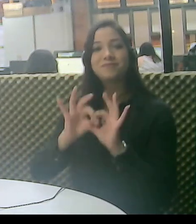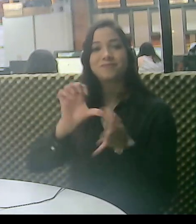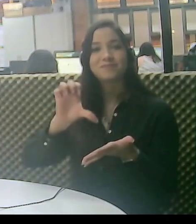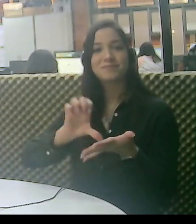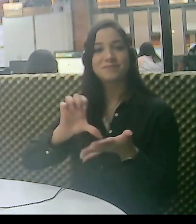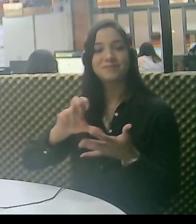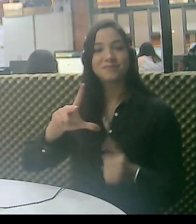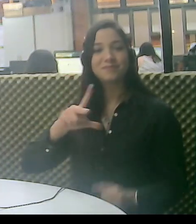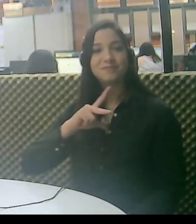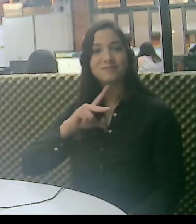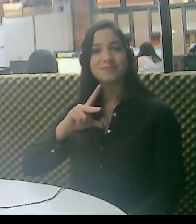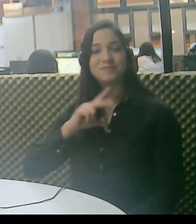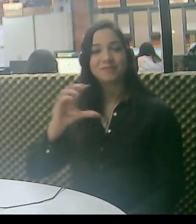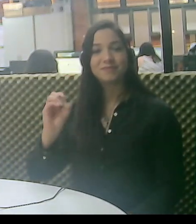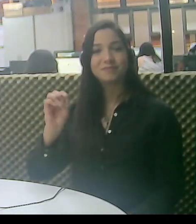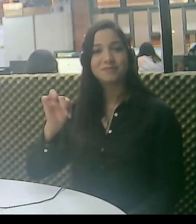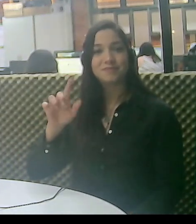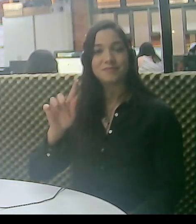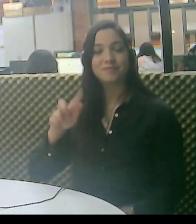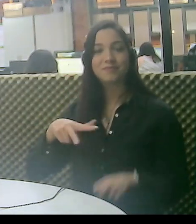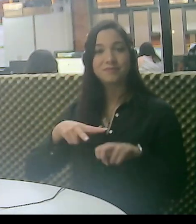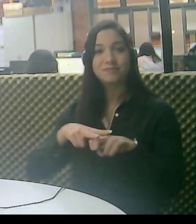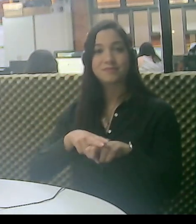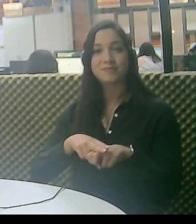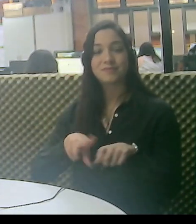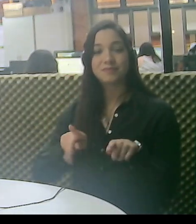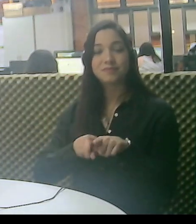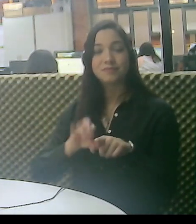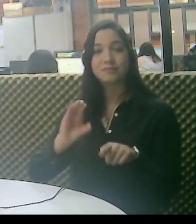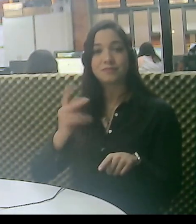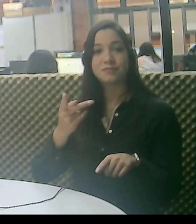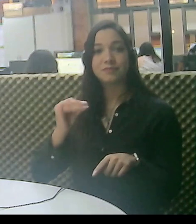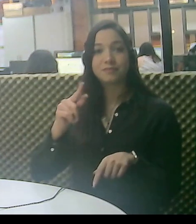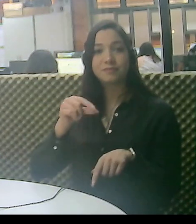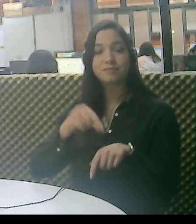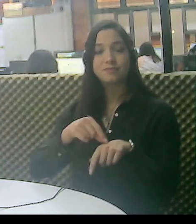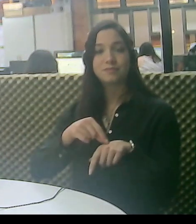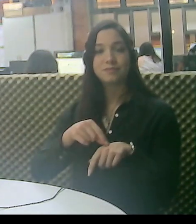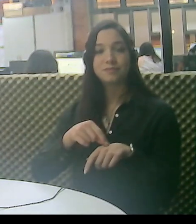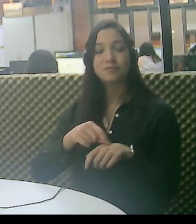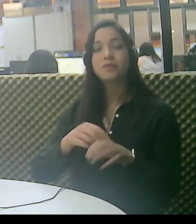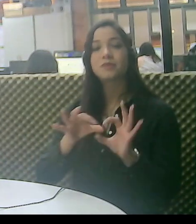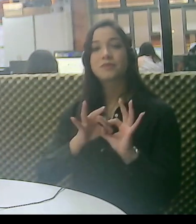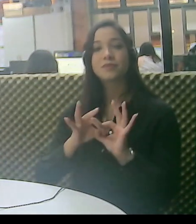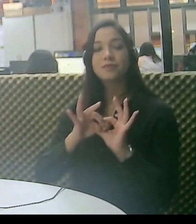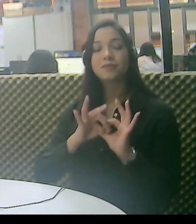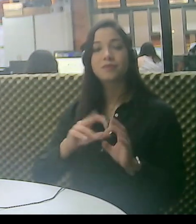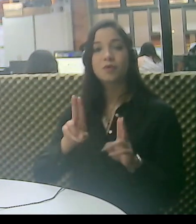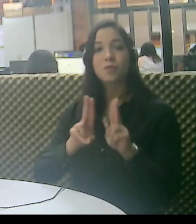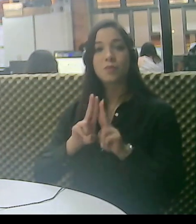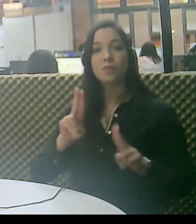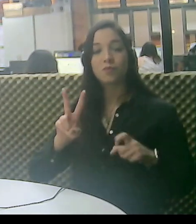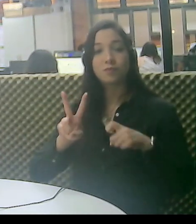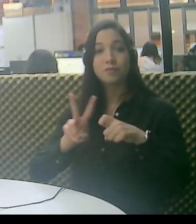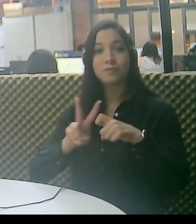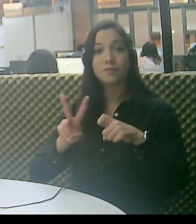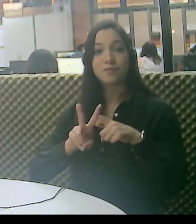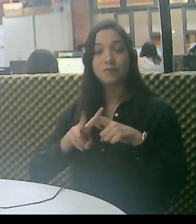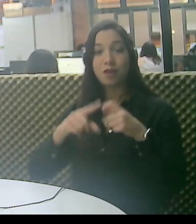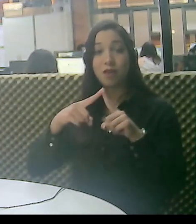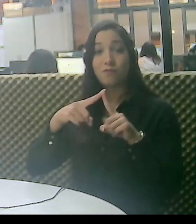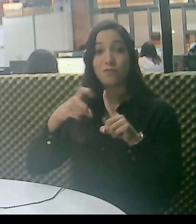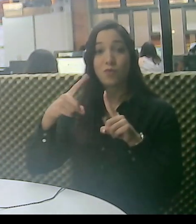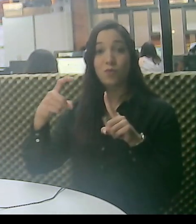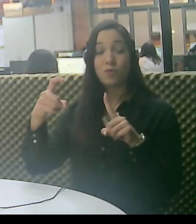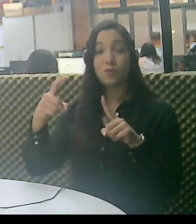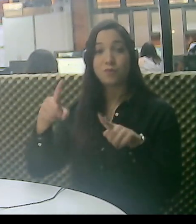clínicas particulares e ONGs para castração e microchipagem. Convênio com o Hospital Veterinário da UFO para animais vítimas de maus